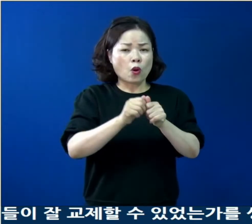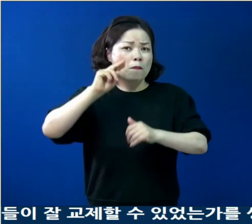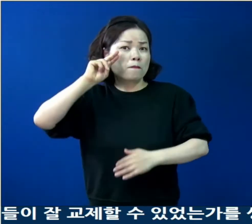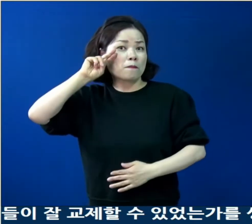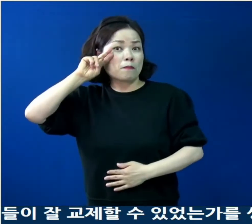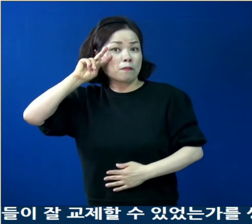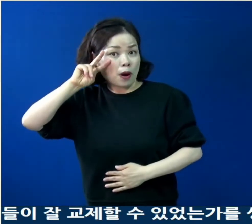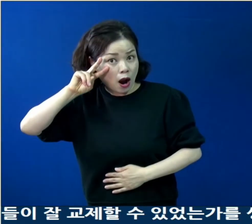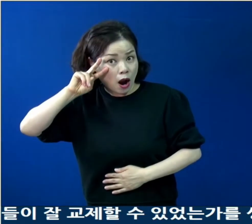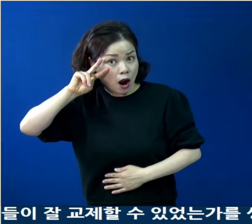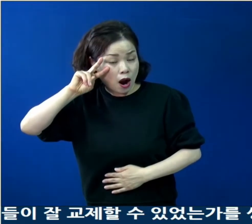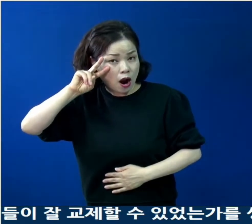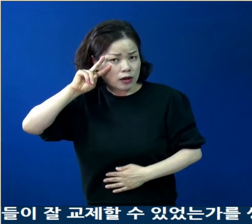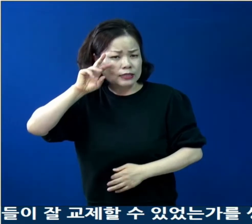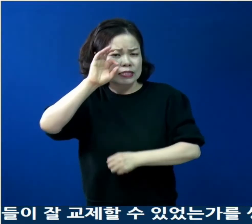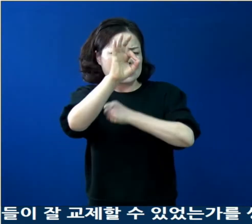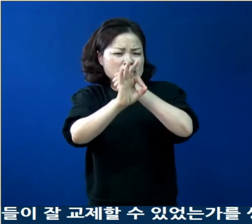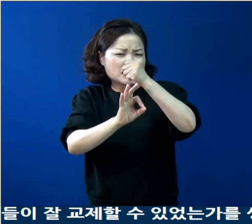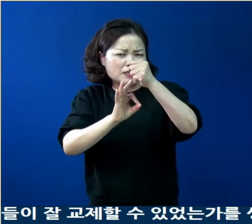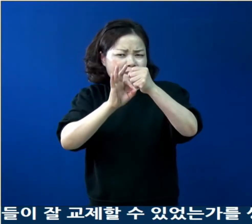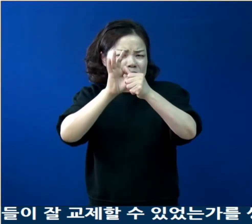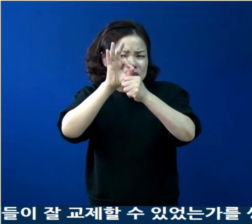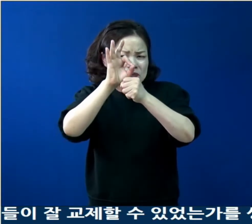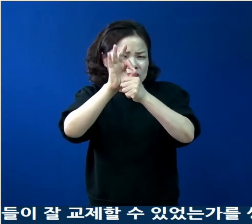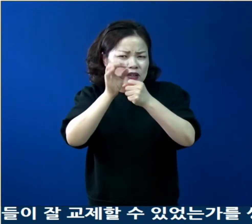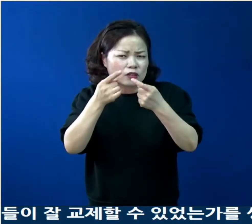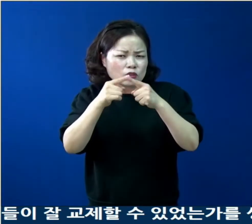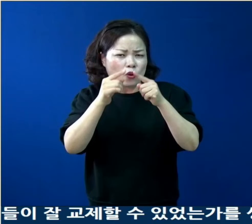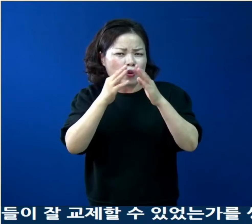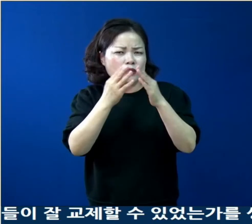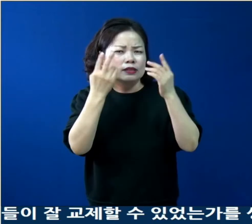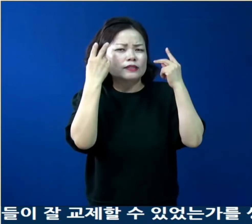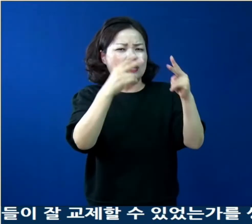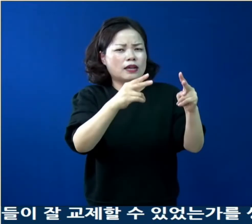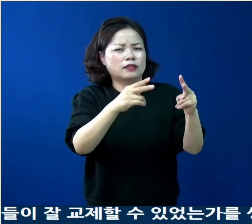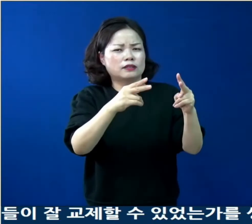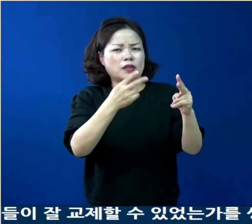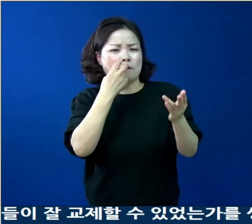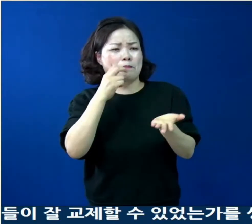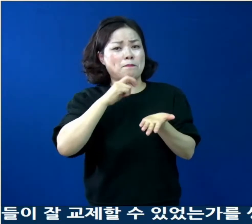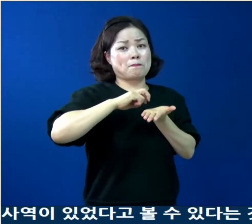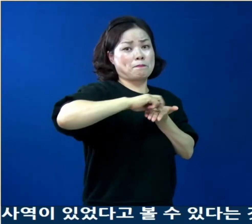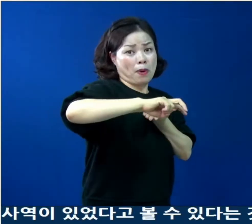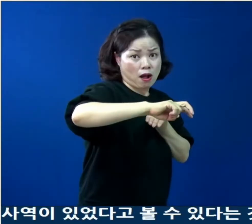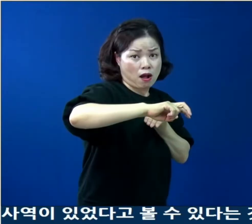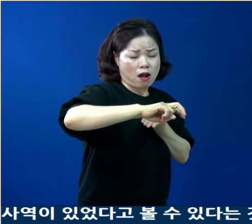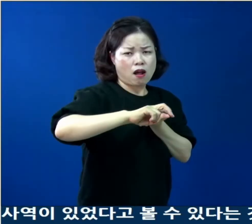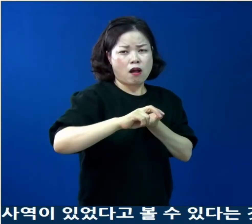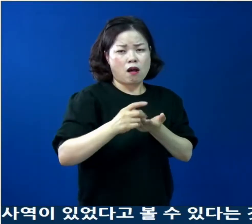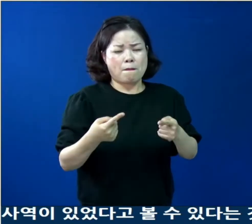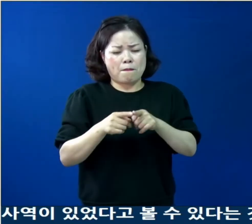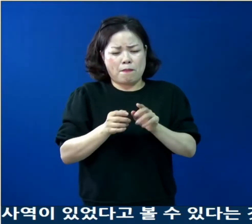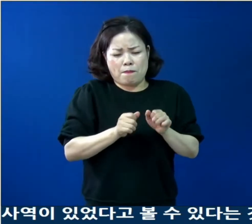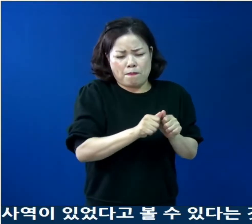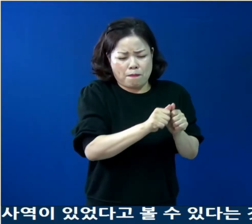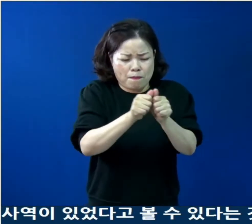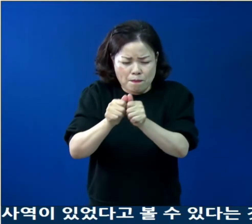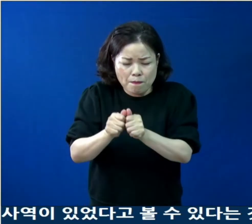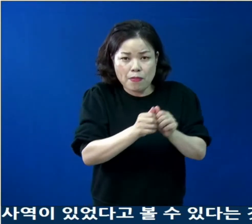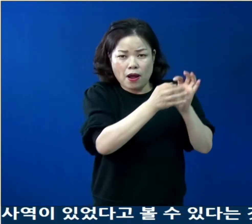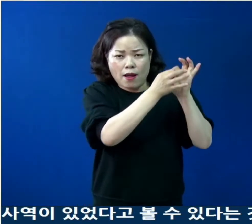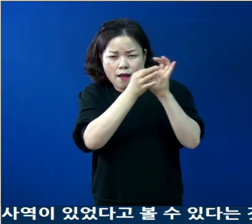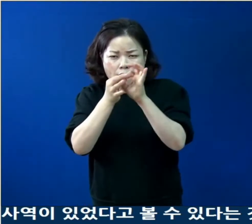바울이 10년 이상을 바울과 동역한 교회를 향해서 쓰고 있는 편지란 말이죠. 얼마나 동역이